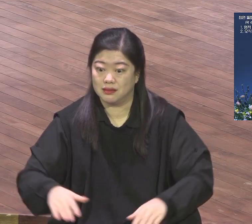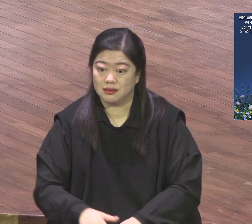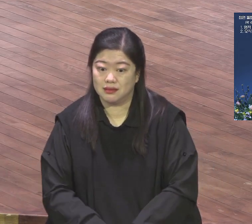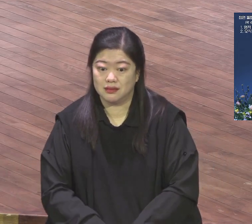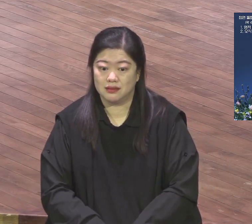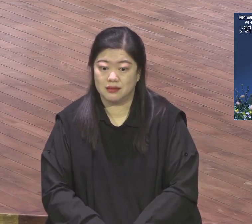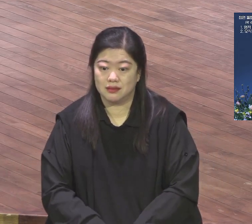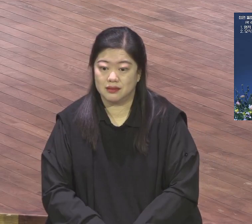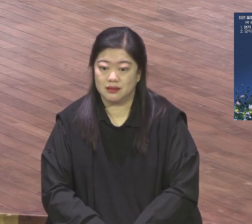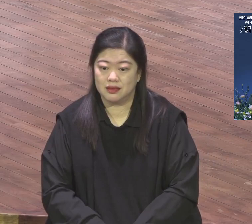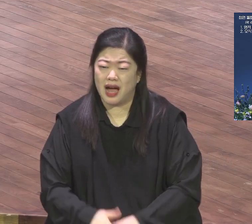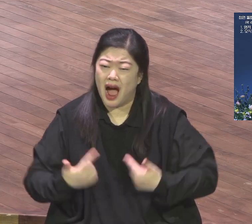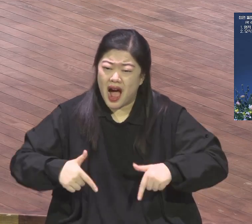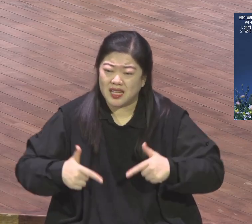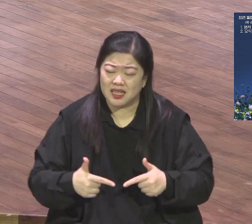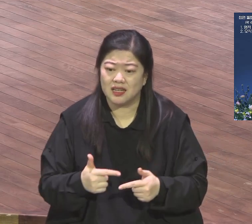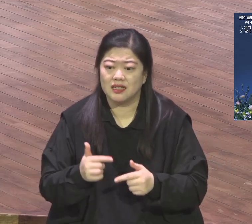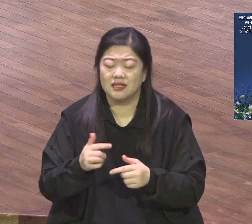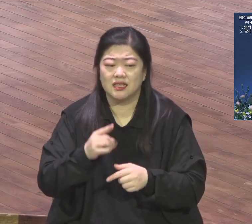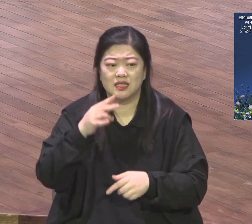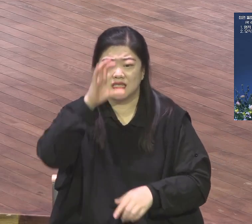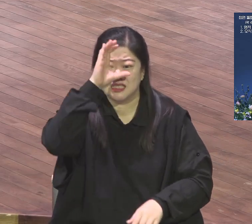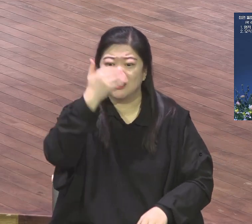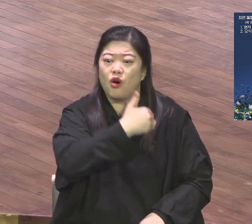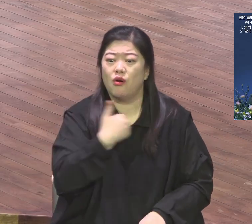맨날 마리아 품속에 있는 아기가 아니란 말이에요.